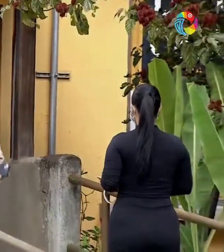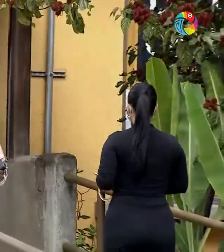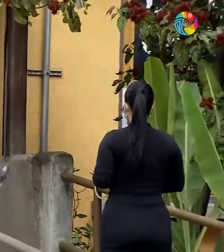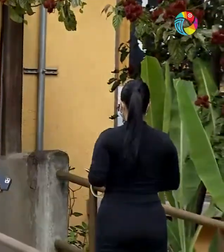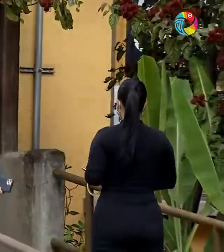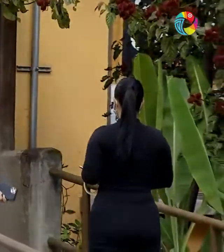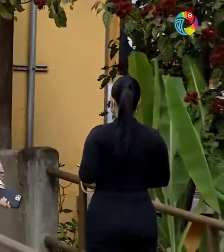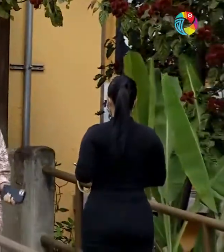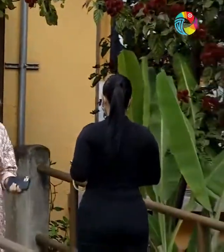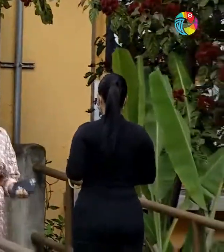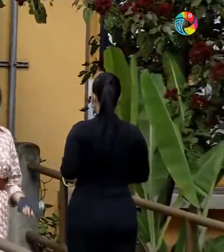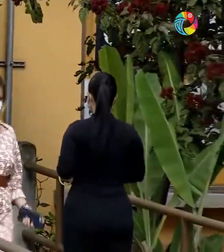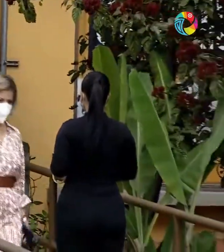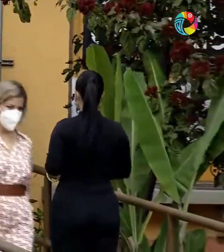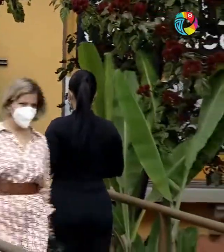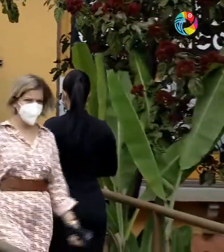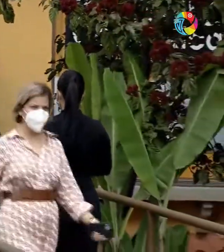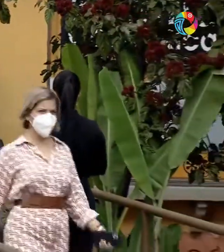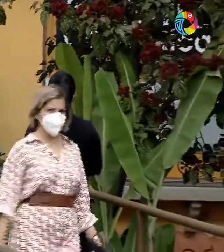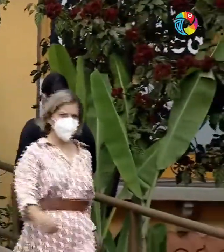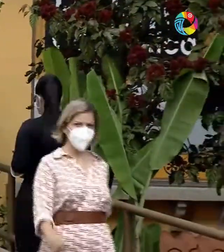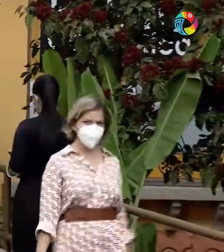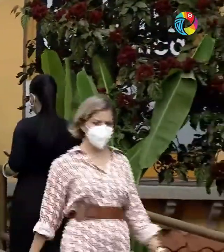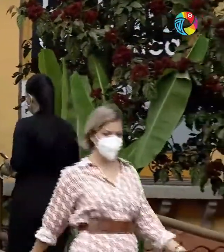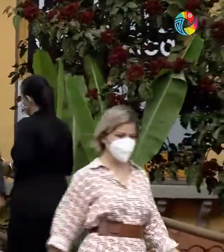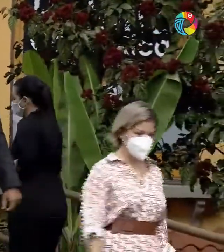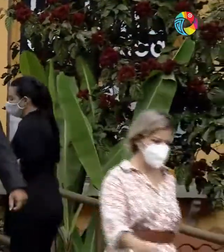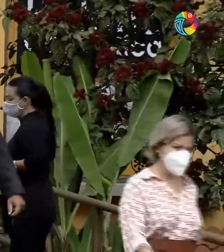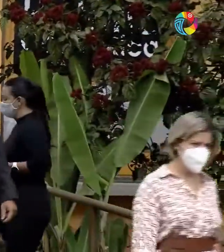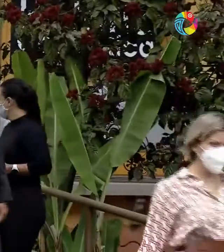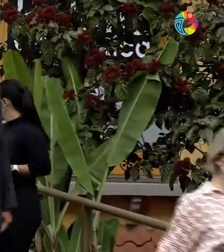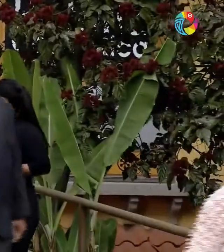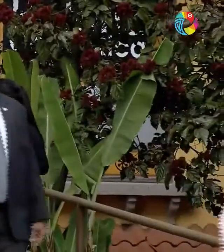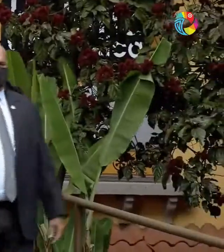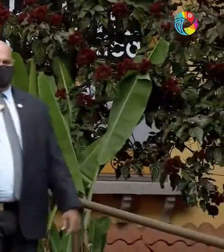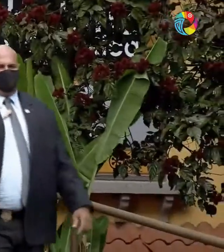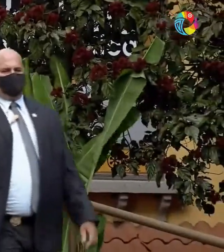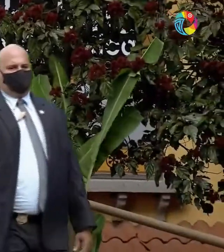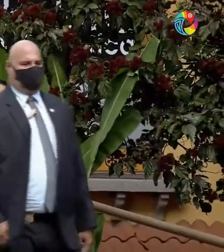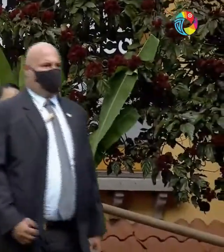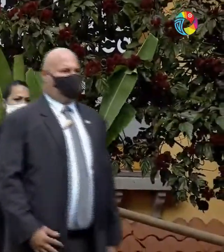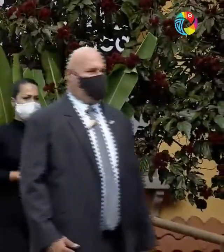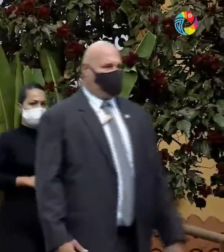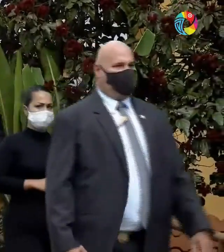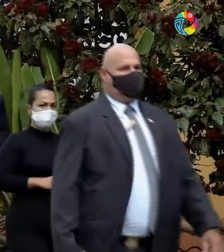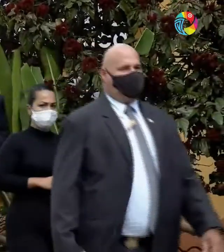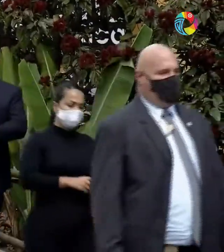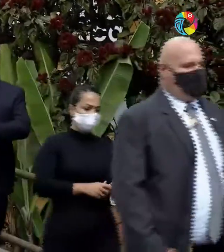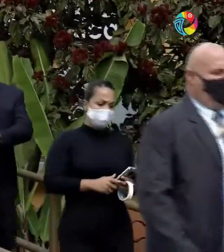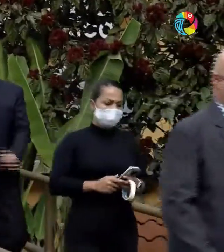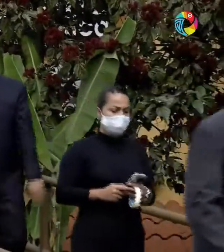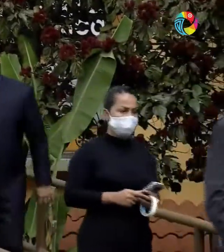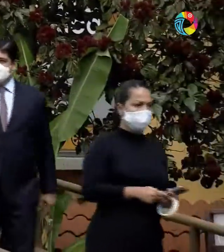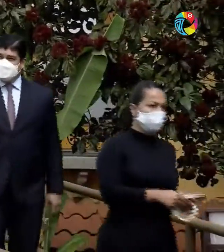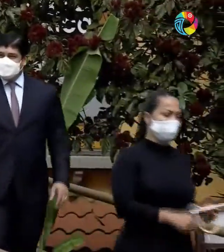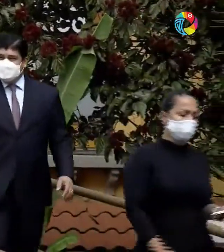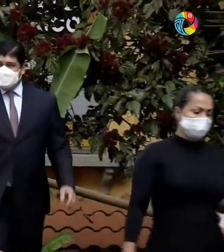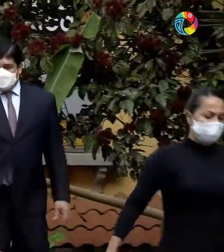República, Carlos Alvarado. En ese momento iniciamos. Nos dejamos con el acto protocolario.